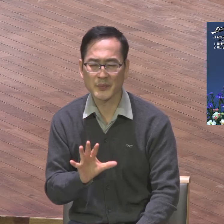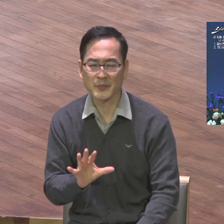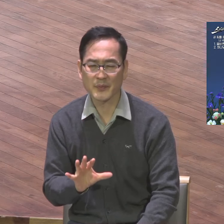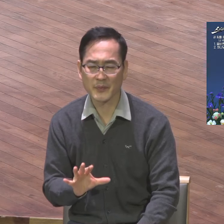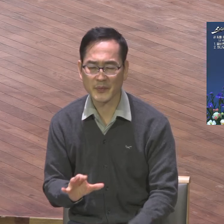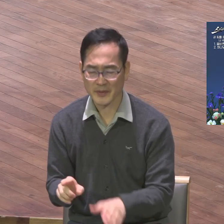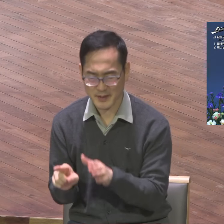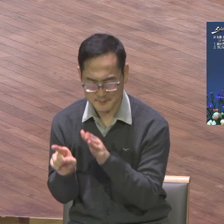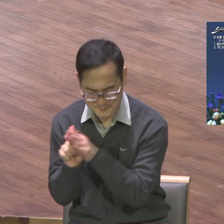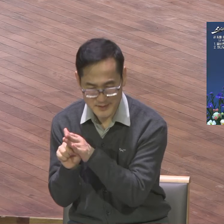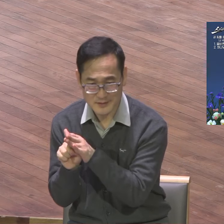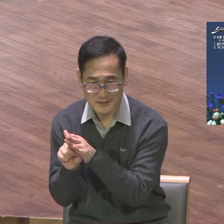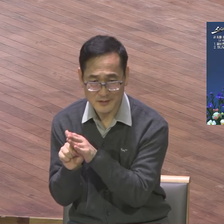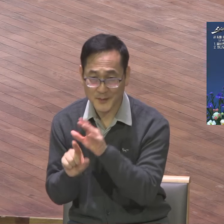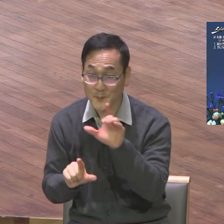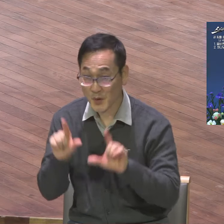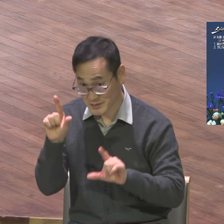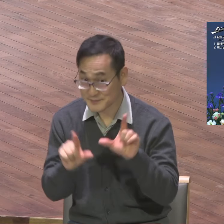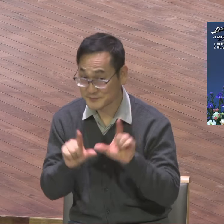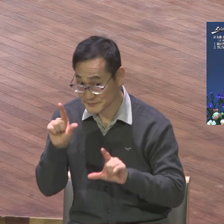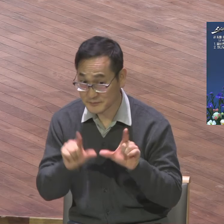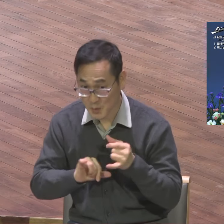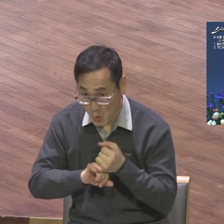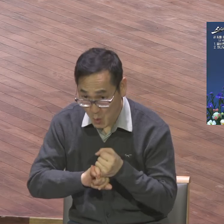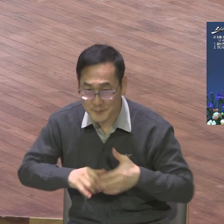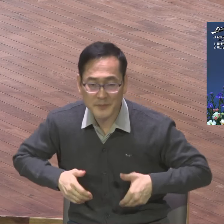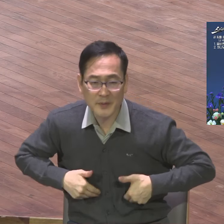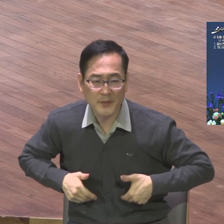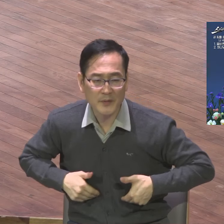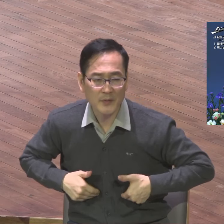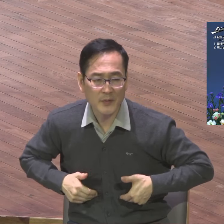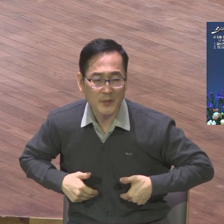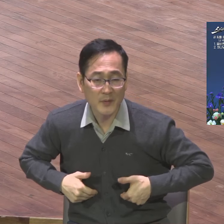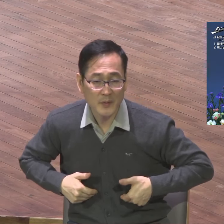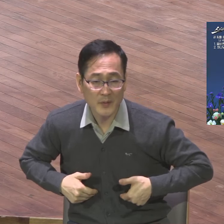분명한 믿음의 자세를 가져야 한다.